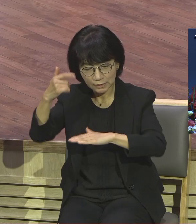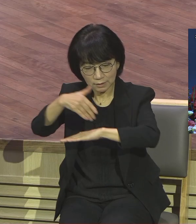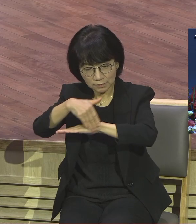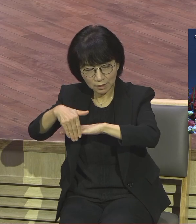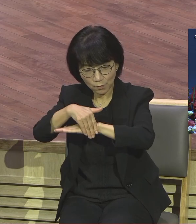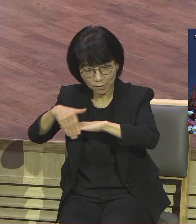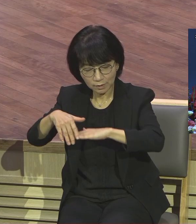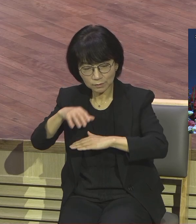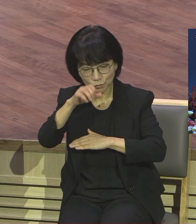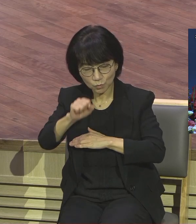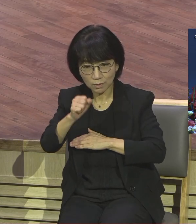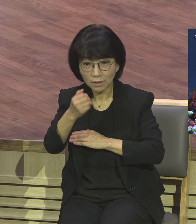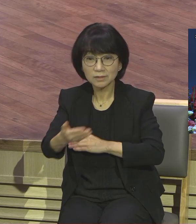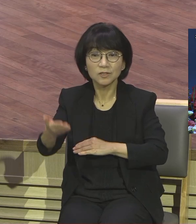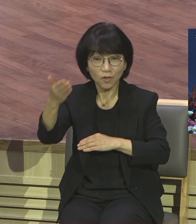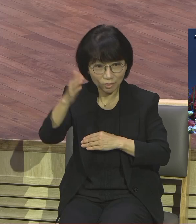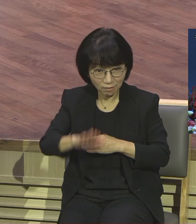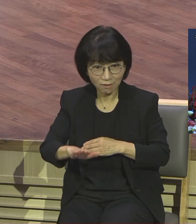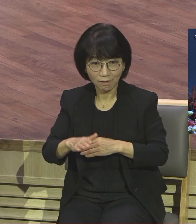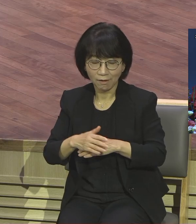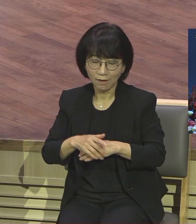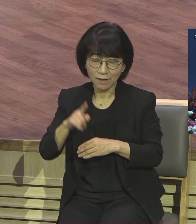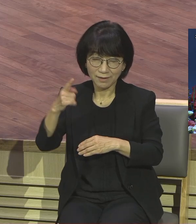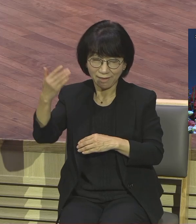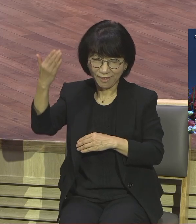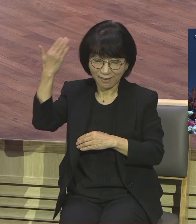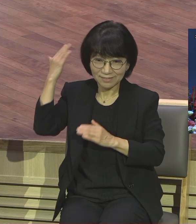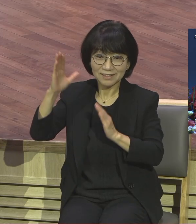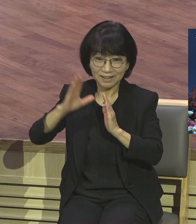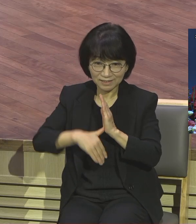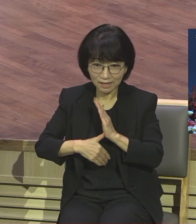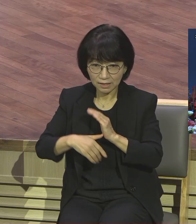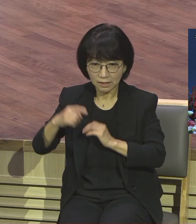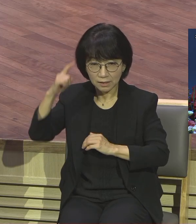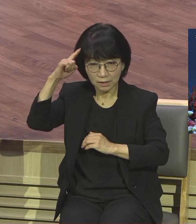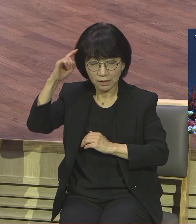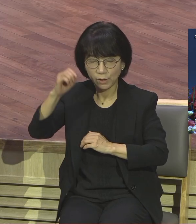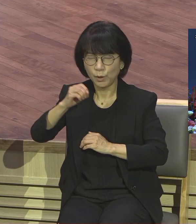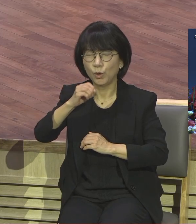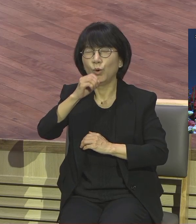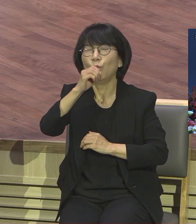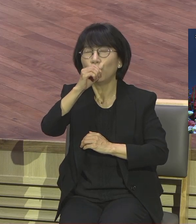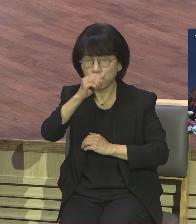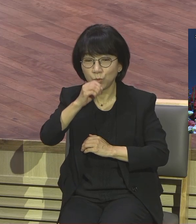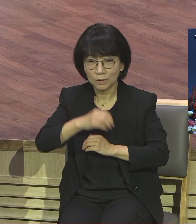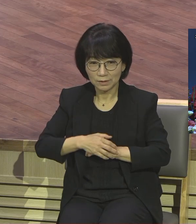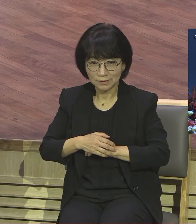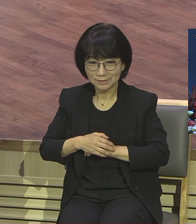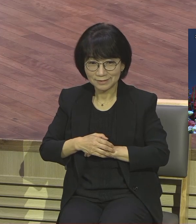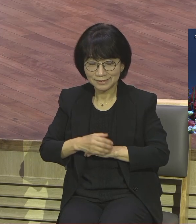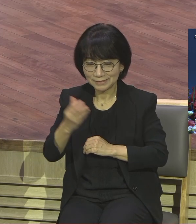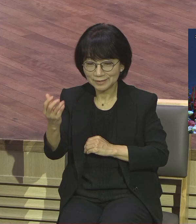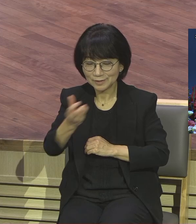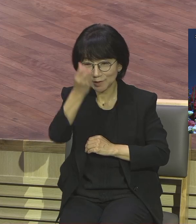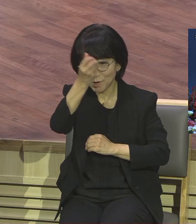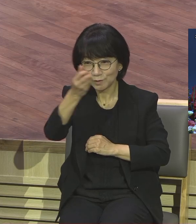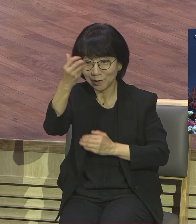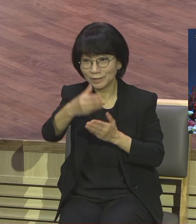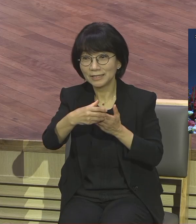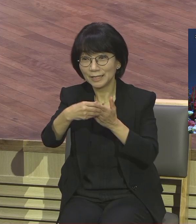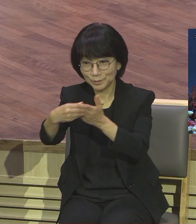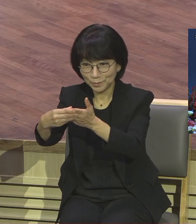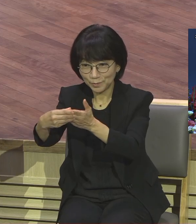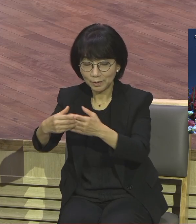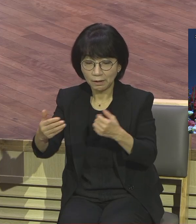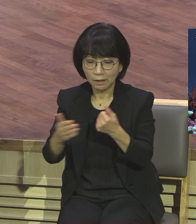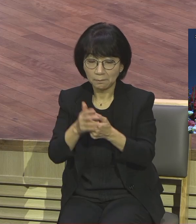나도 희한하지만 저 사람도 희한해. 아무 생각이 없어 그냥. 그걸 뭐라 그래요? 성령 인도라 그래.